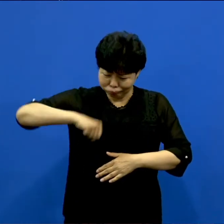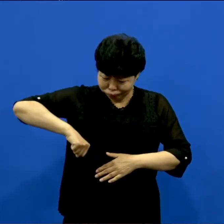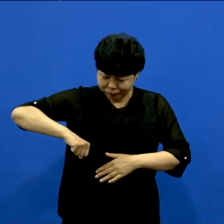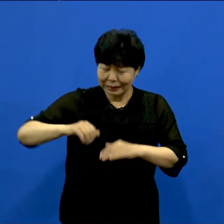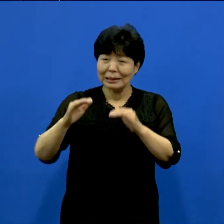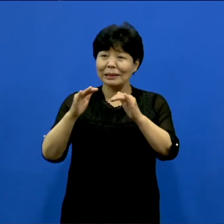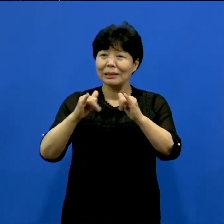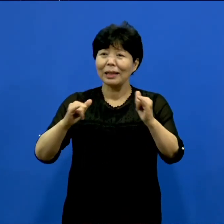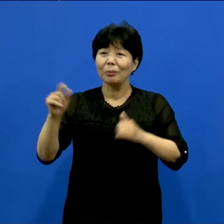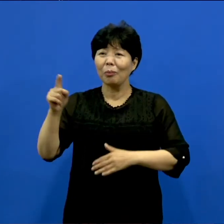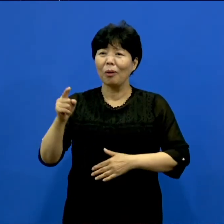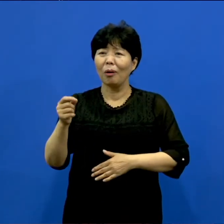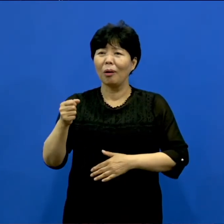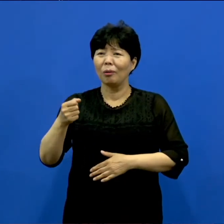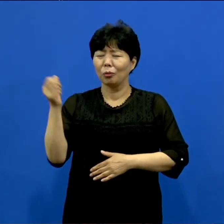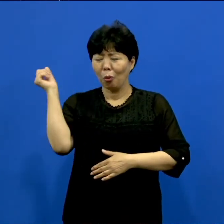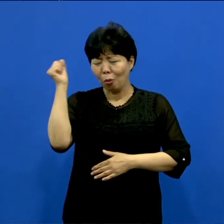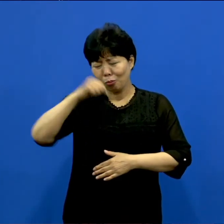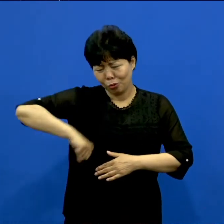순종은 낭만적인 게 아닙니다.